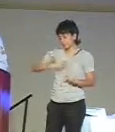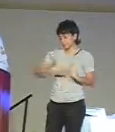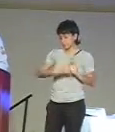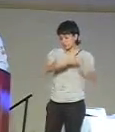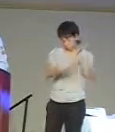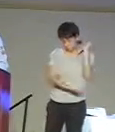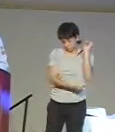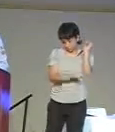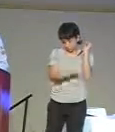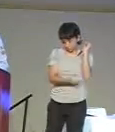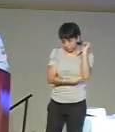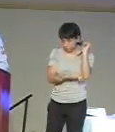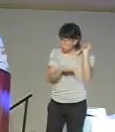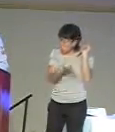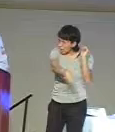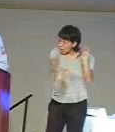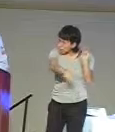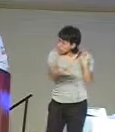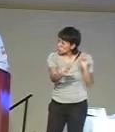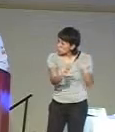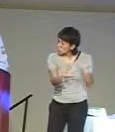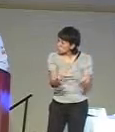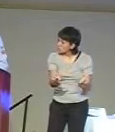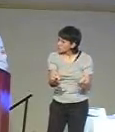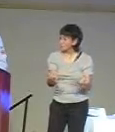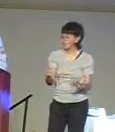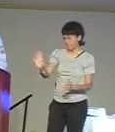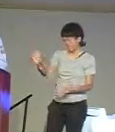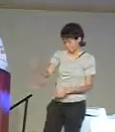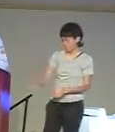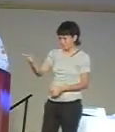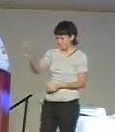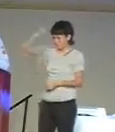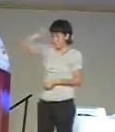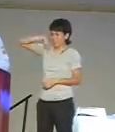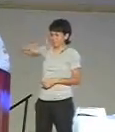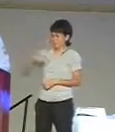La pregunta es ¿por qué? Y